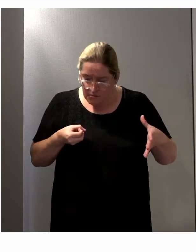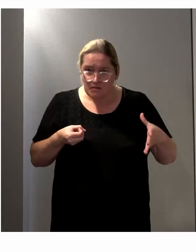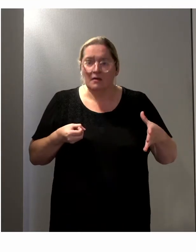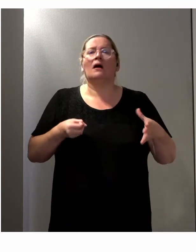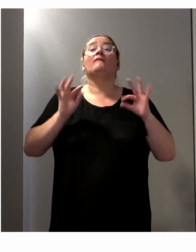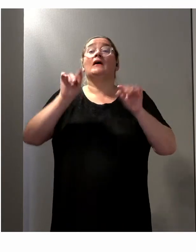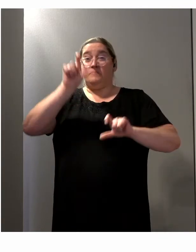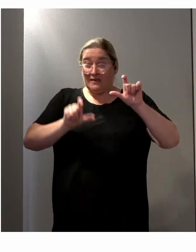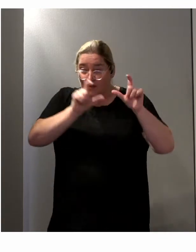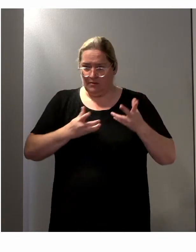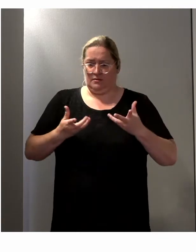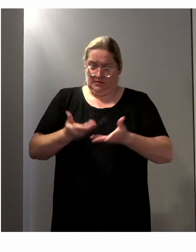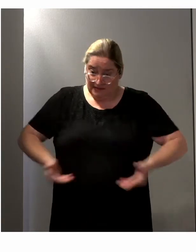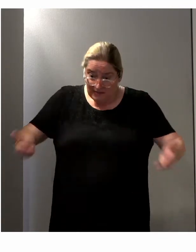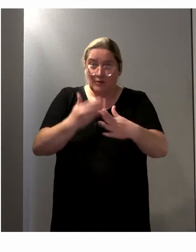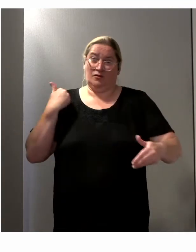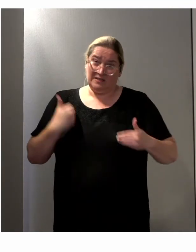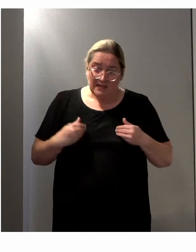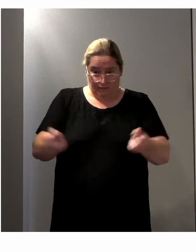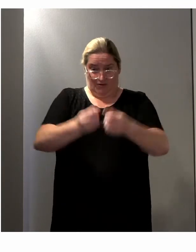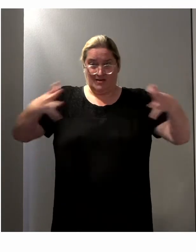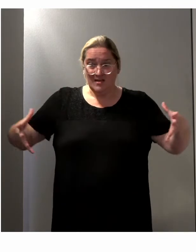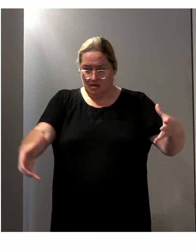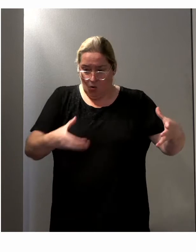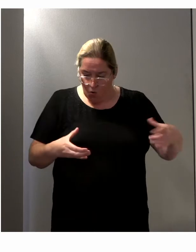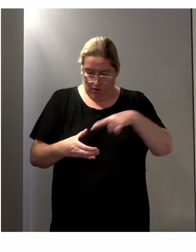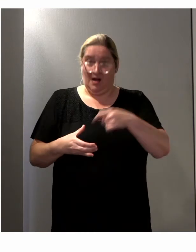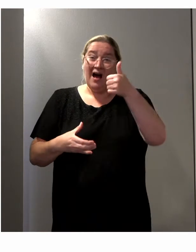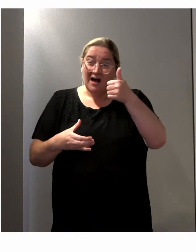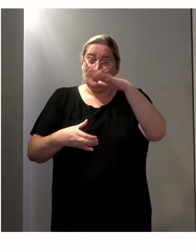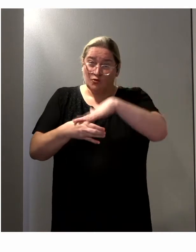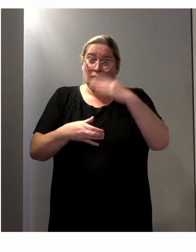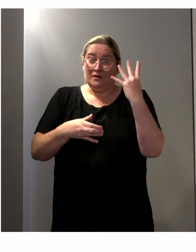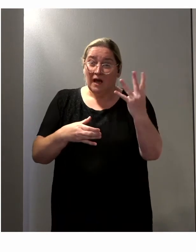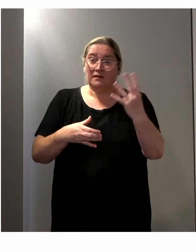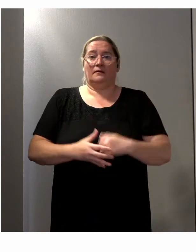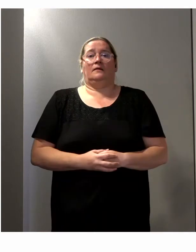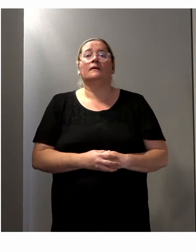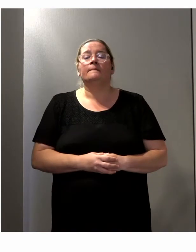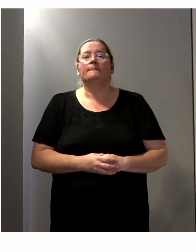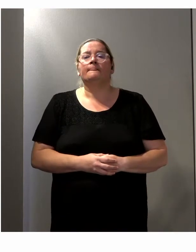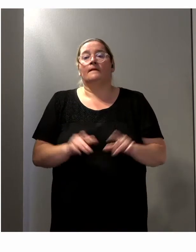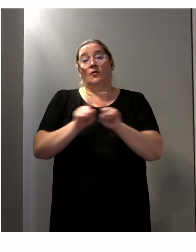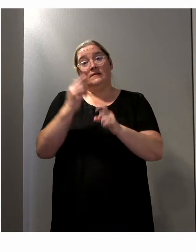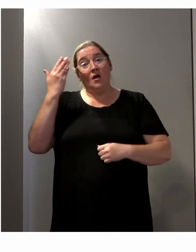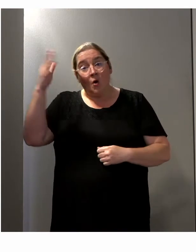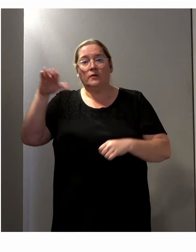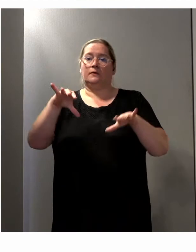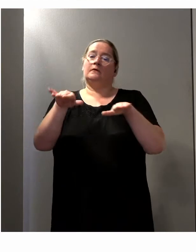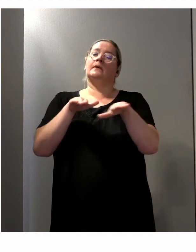de handicap, au sens où je viens de le définir, c'est une personne sur 4, à peu près. Il y a une autre